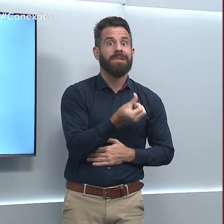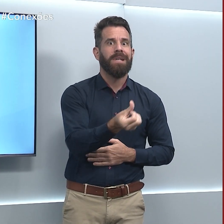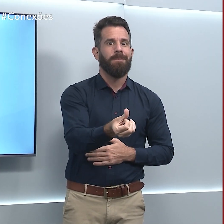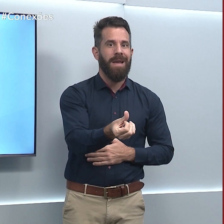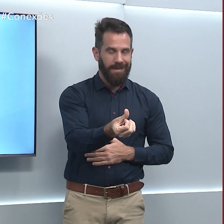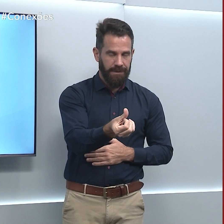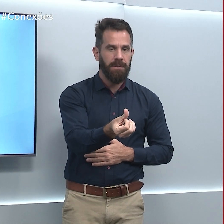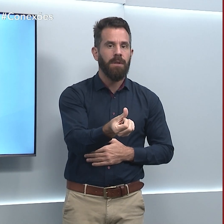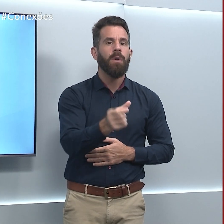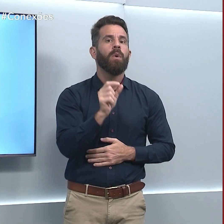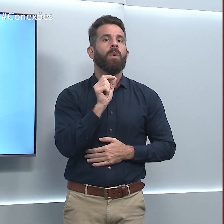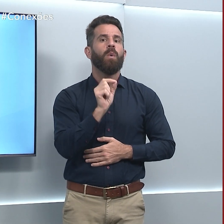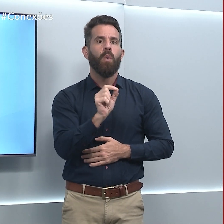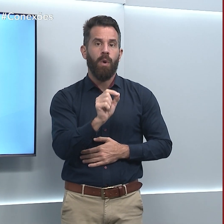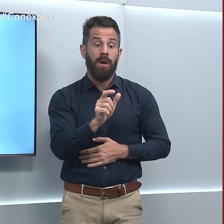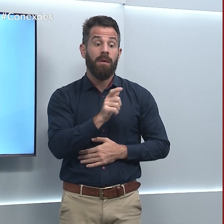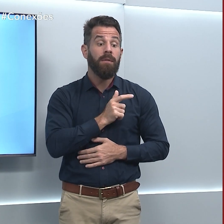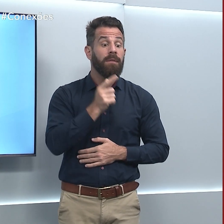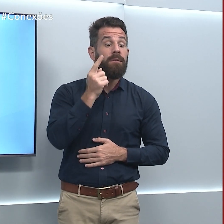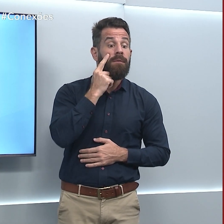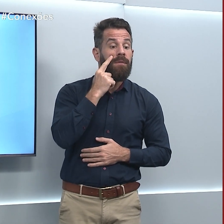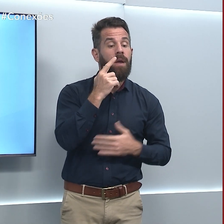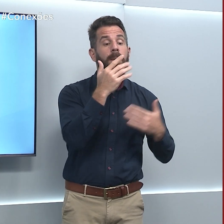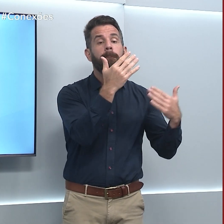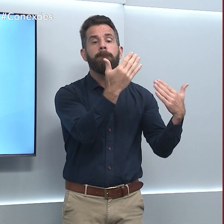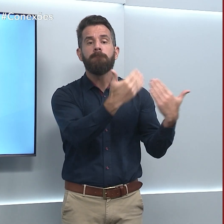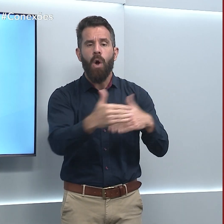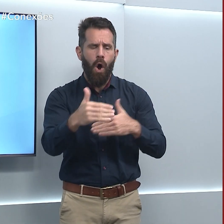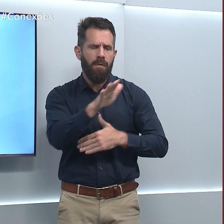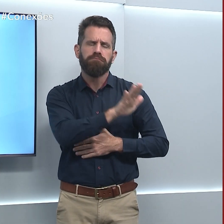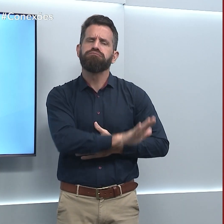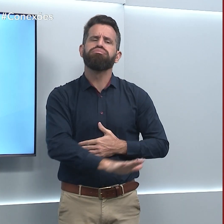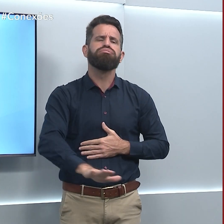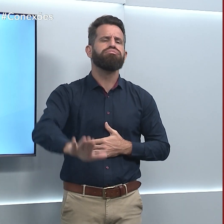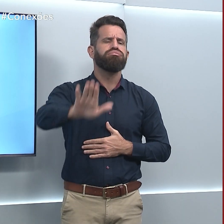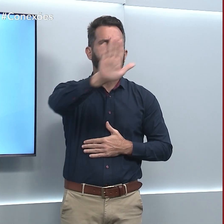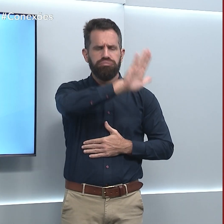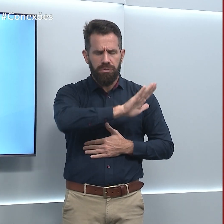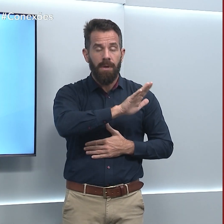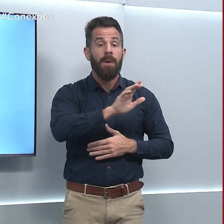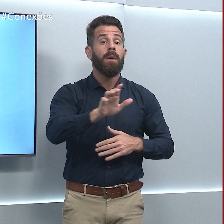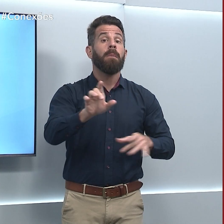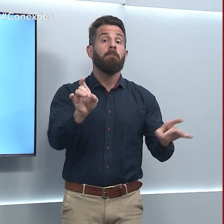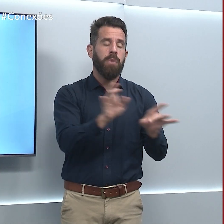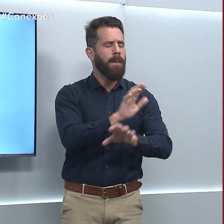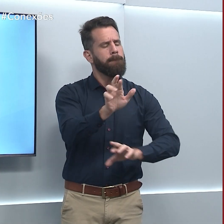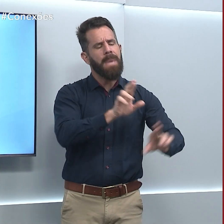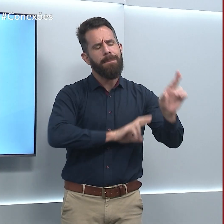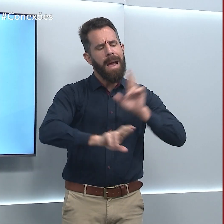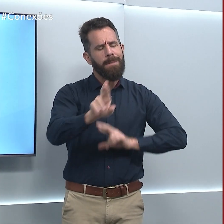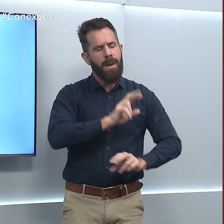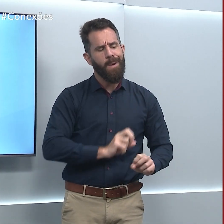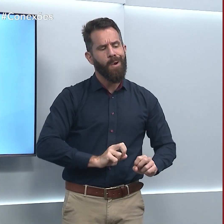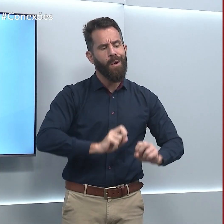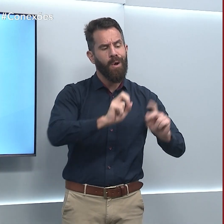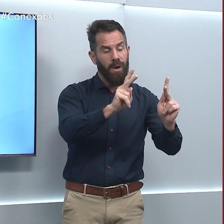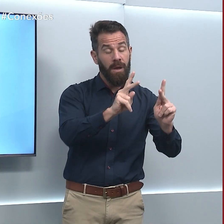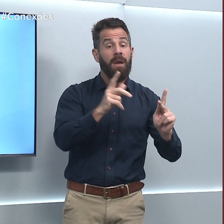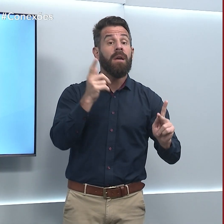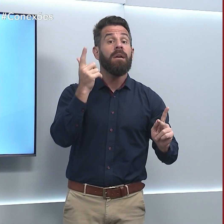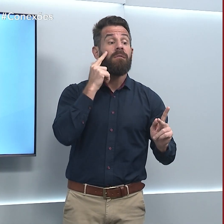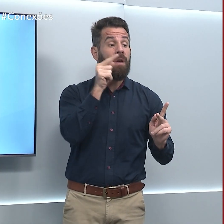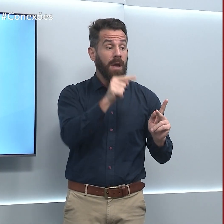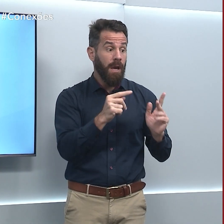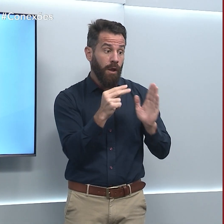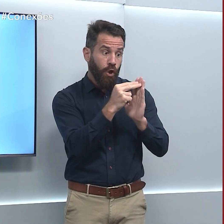ideia é usar o resultado da prova para ajudar na contratação de professores nas redes públicas de ensino, tanto